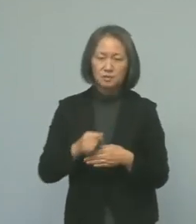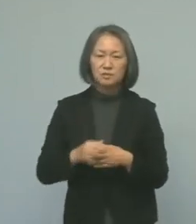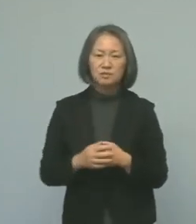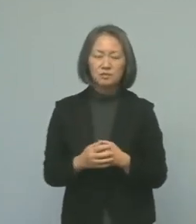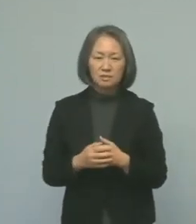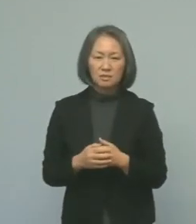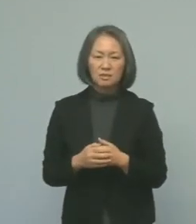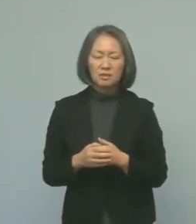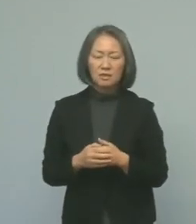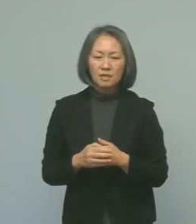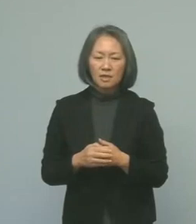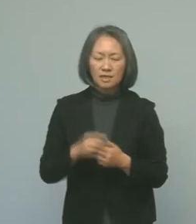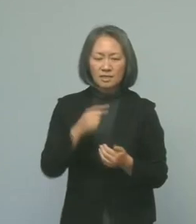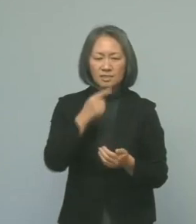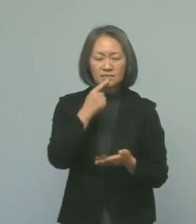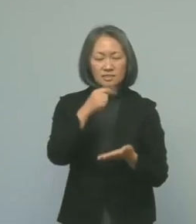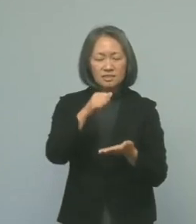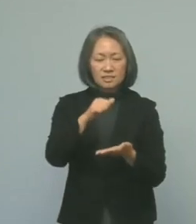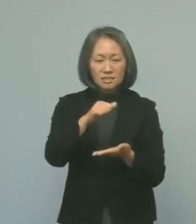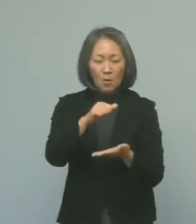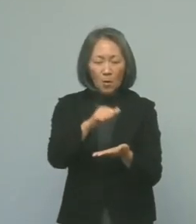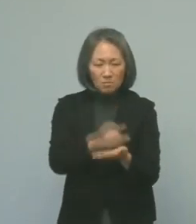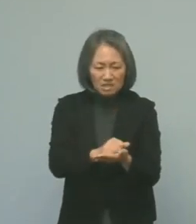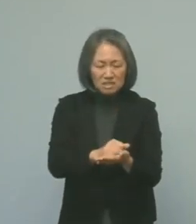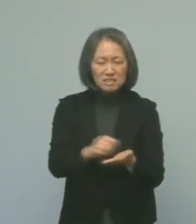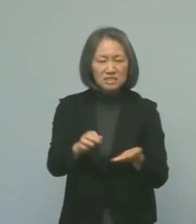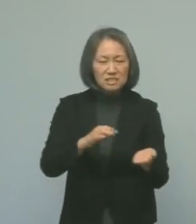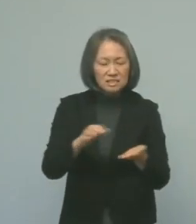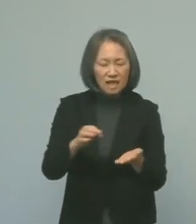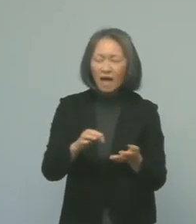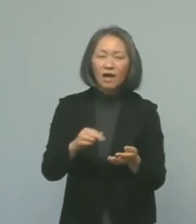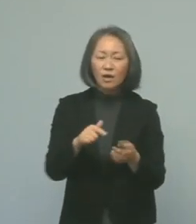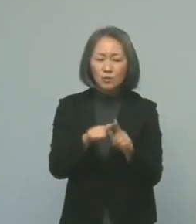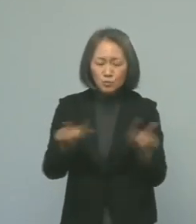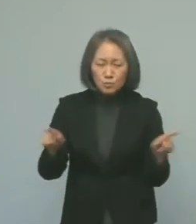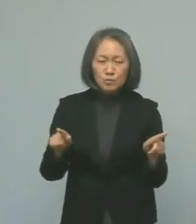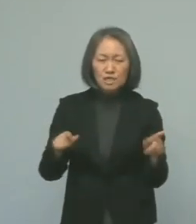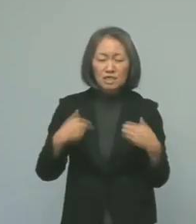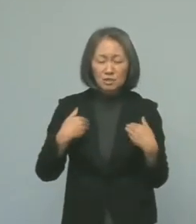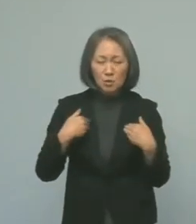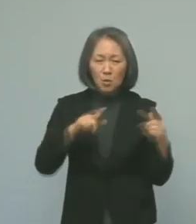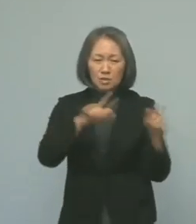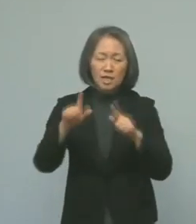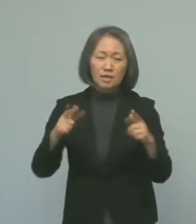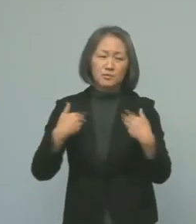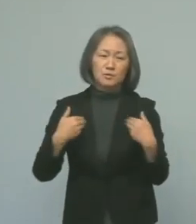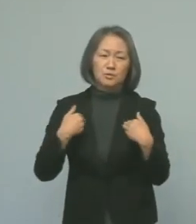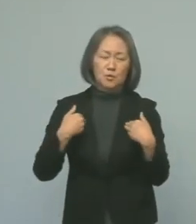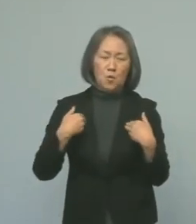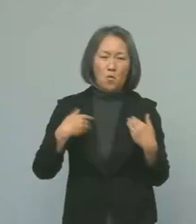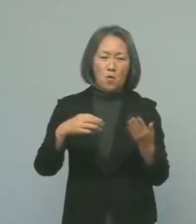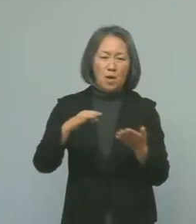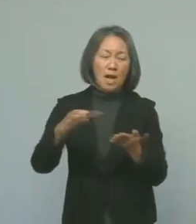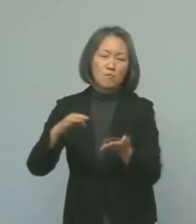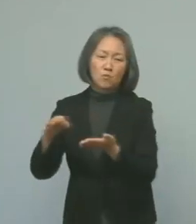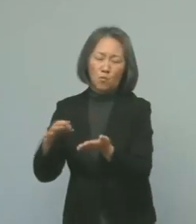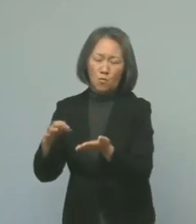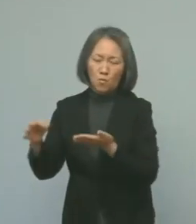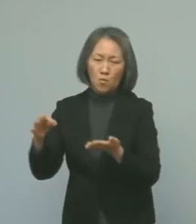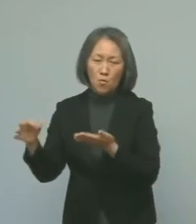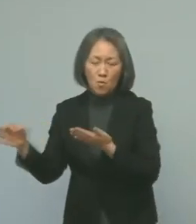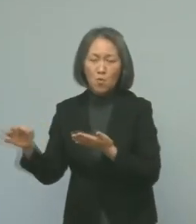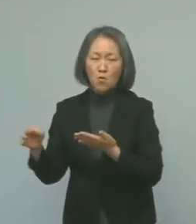。日用品の買い物とそういったことはもちろん不要不急に入らないわけであります